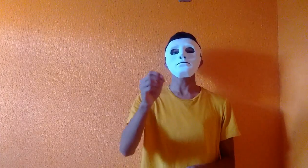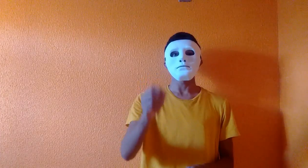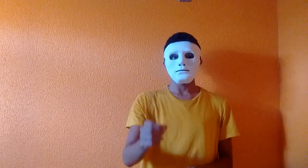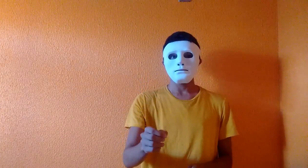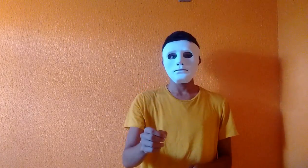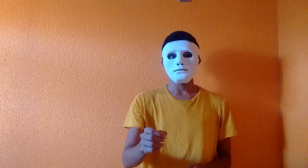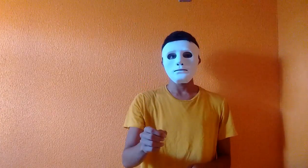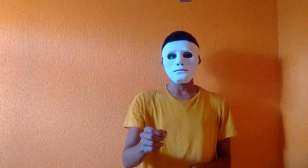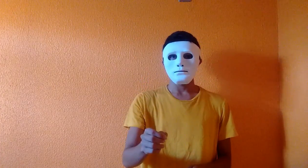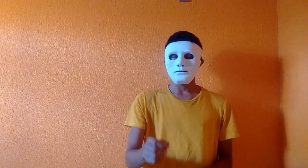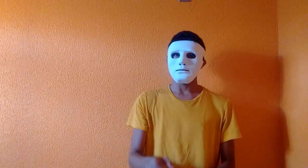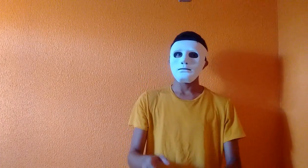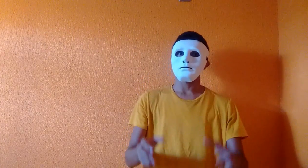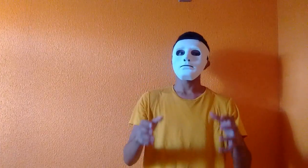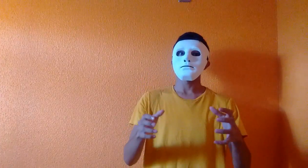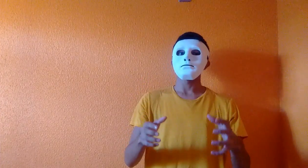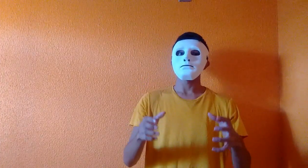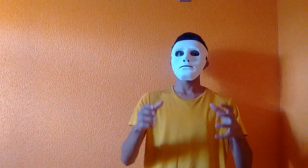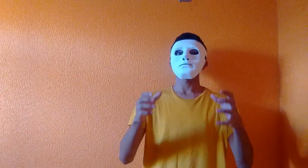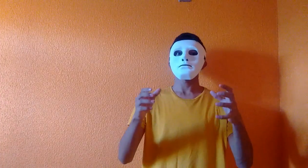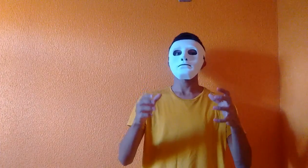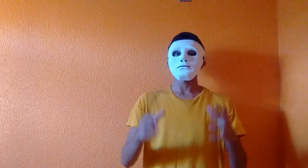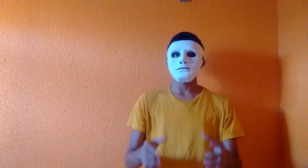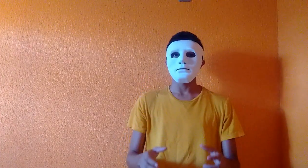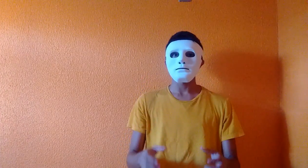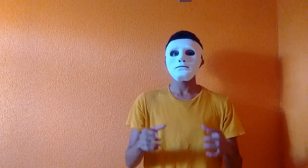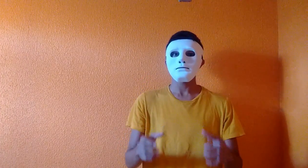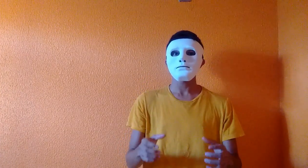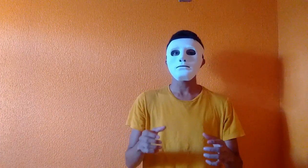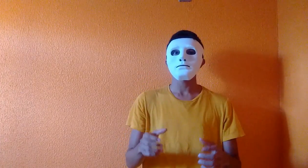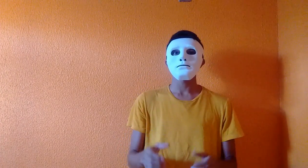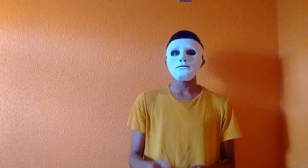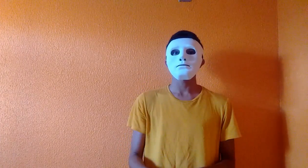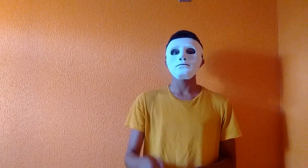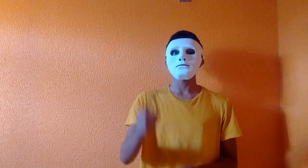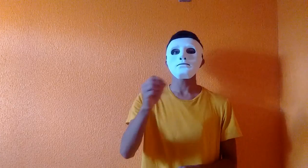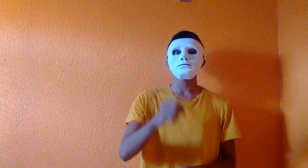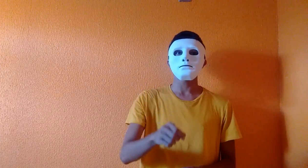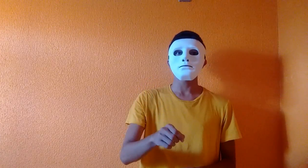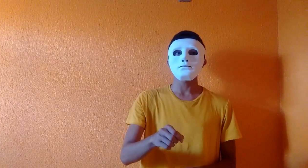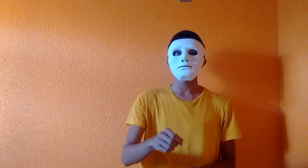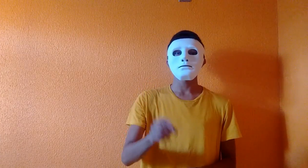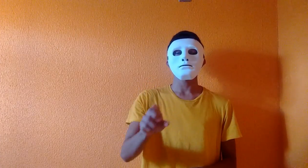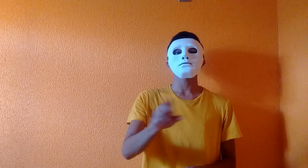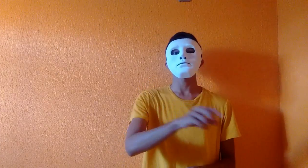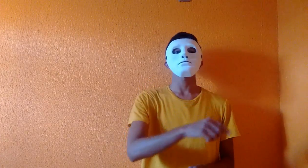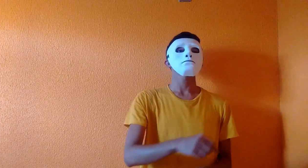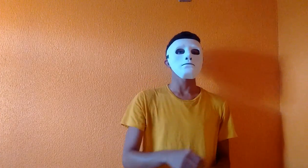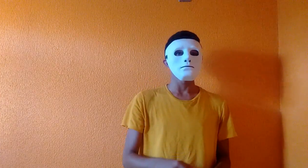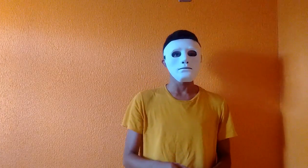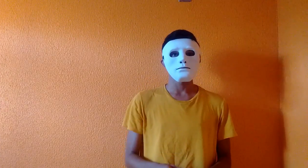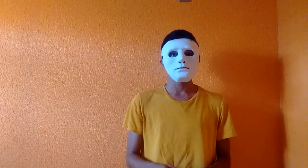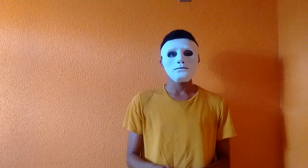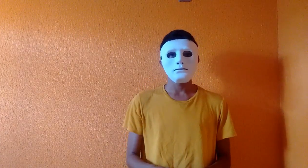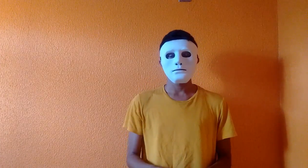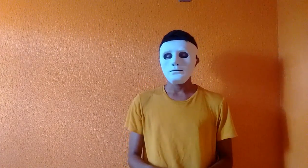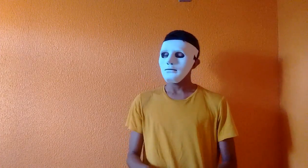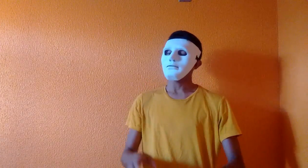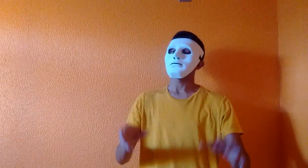cozimento. A carne deve ser armazenada sempre em temperatura inferior a 5 graus. Na hora